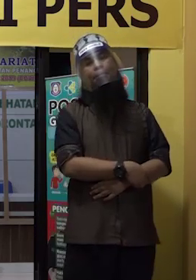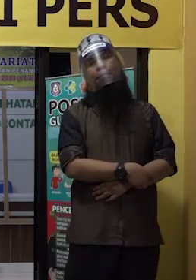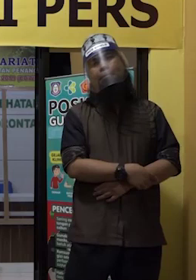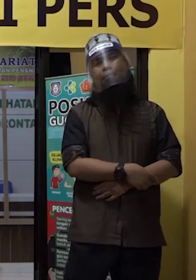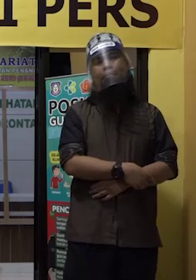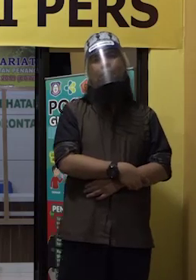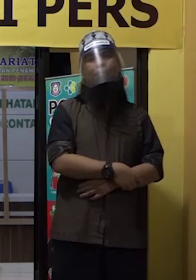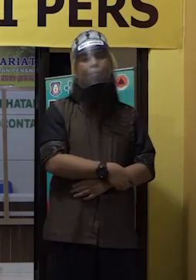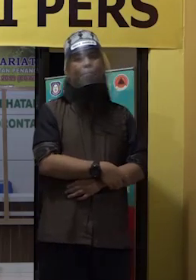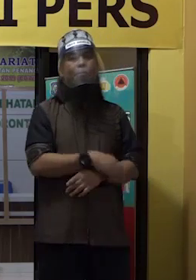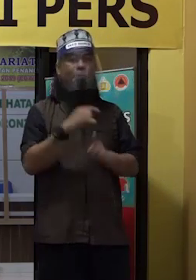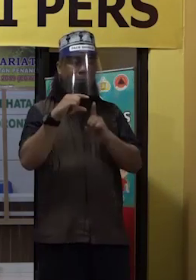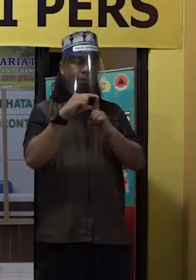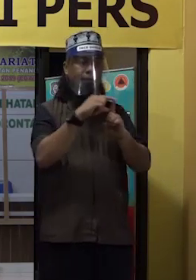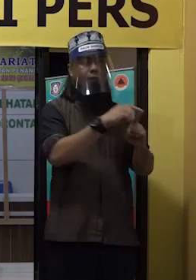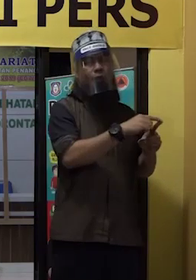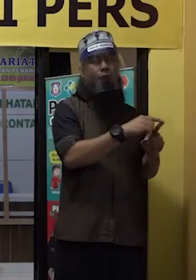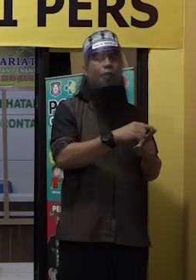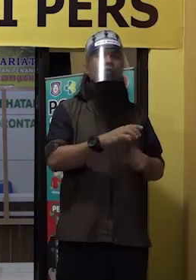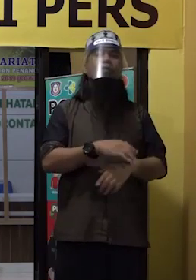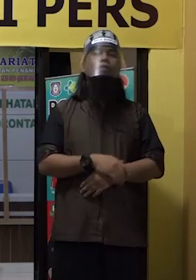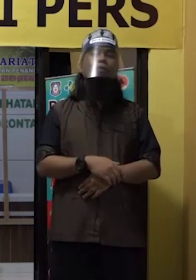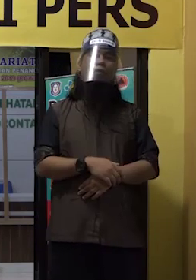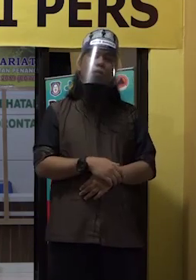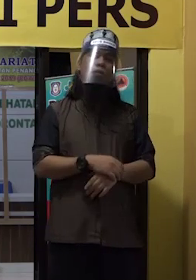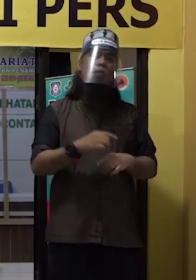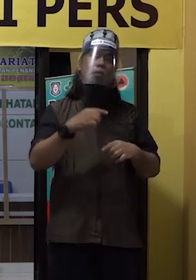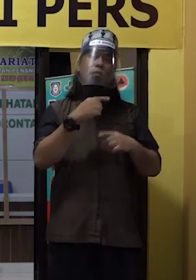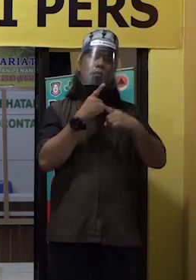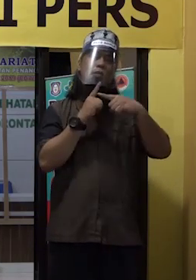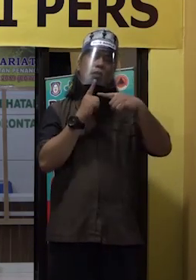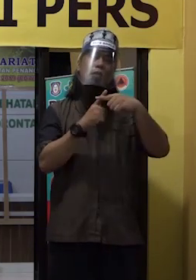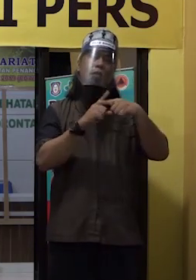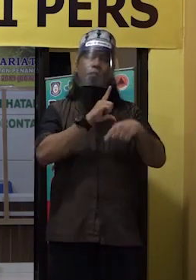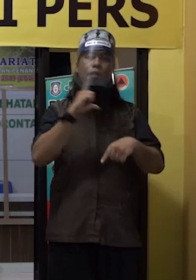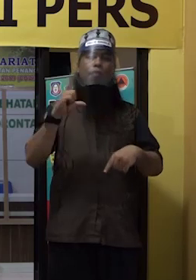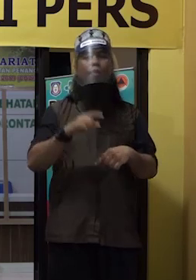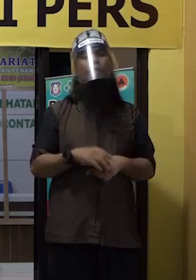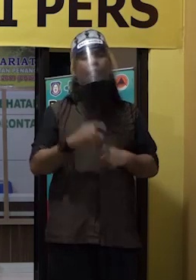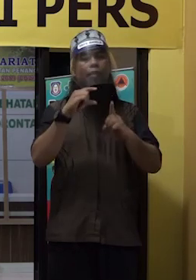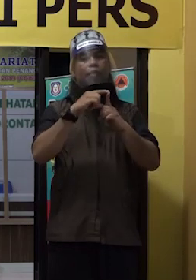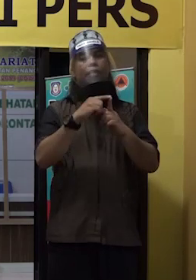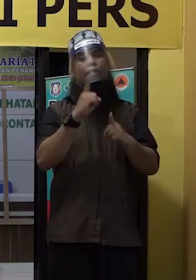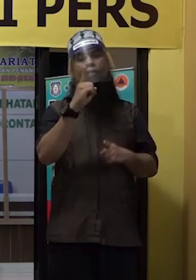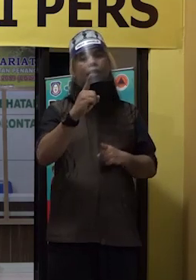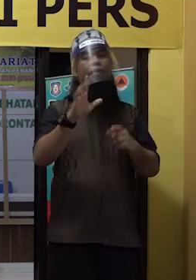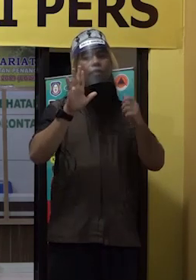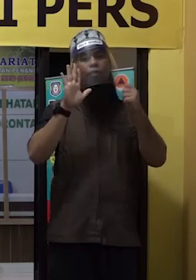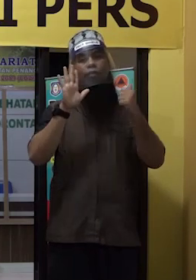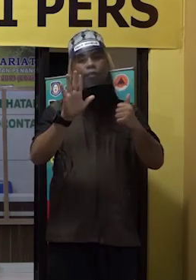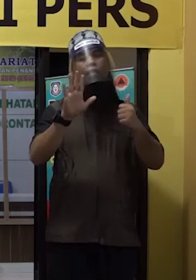Pasien positif, positif lama 1 orang, pasien nomor 65 atau